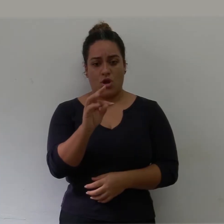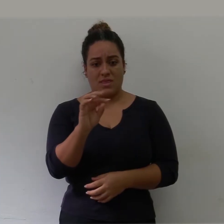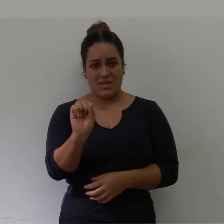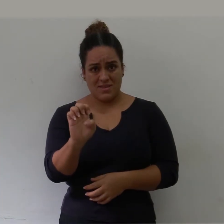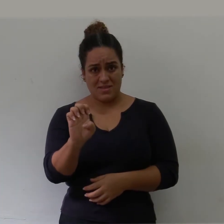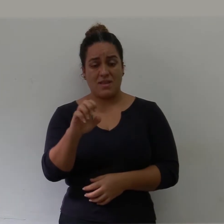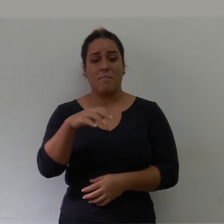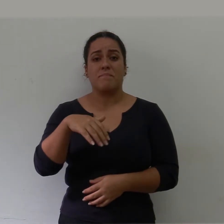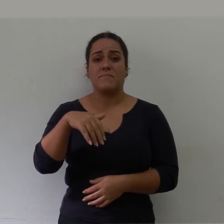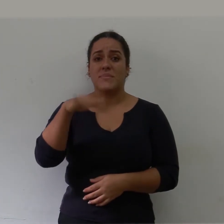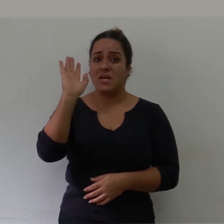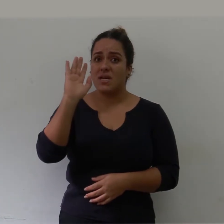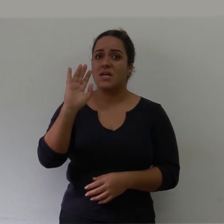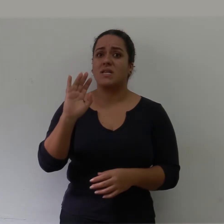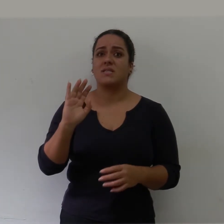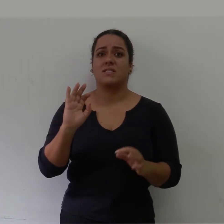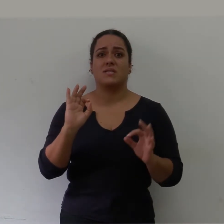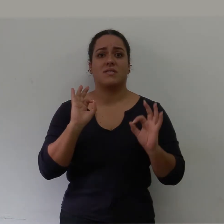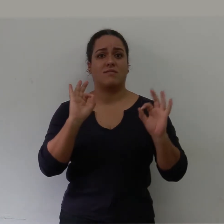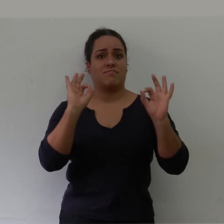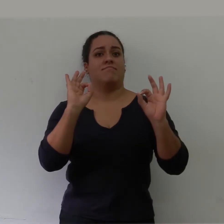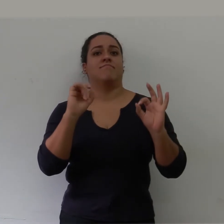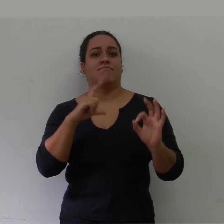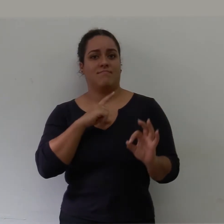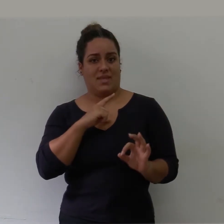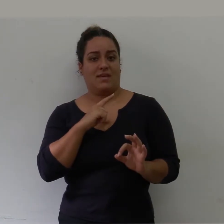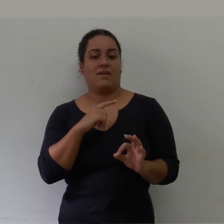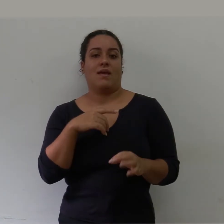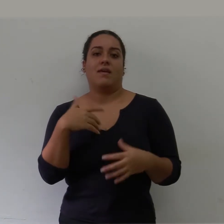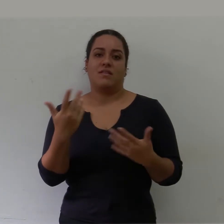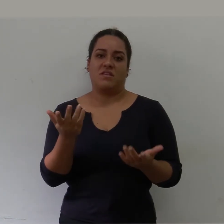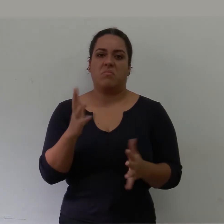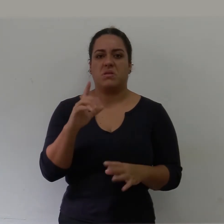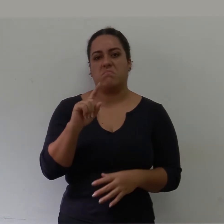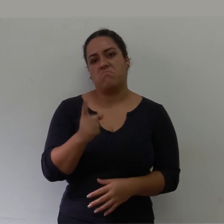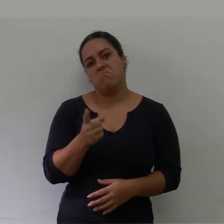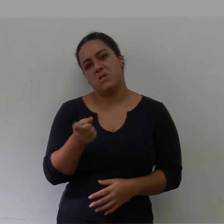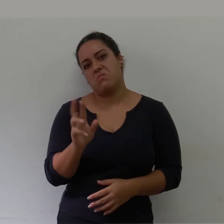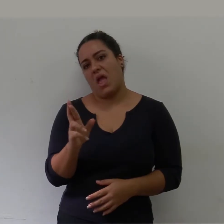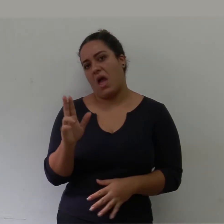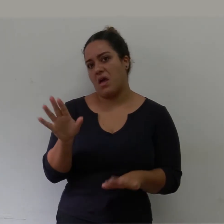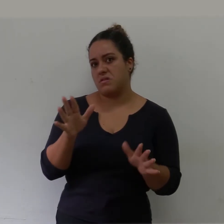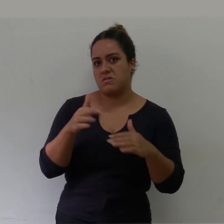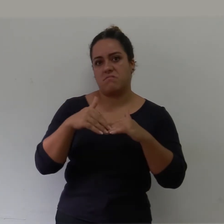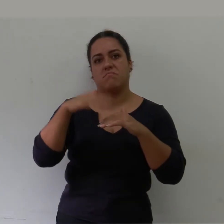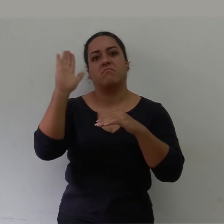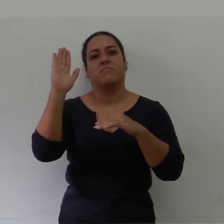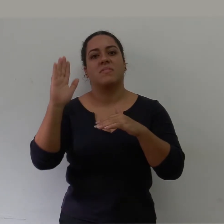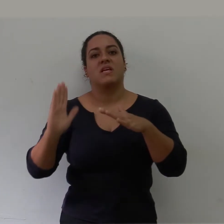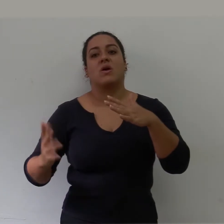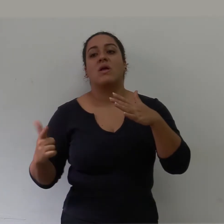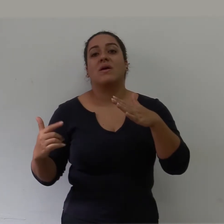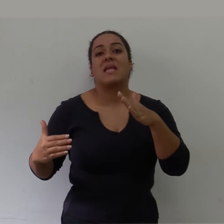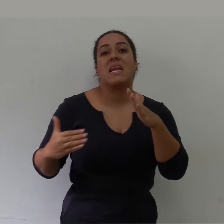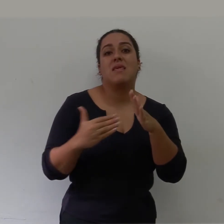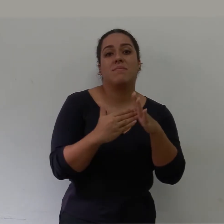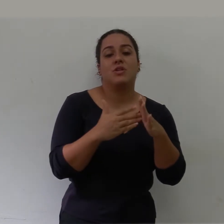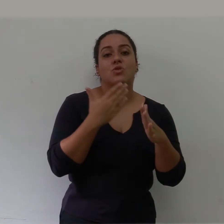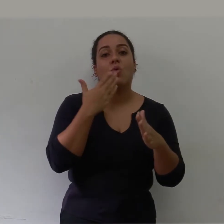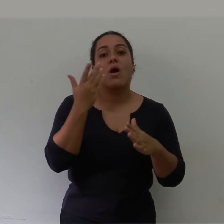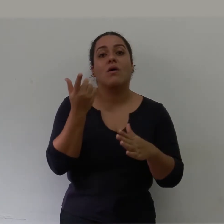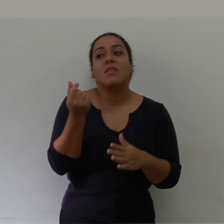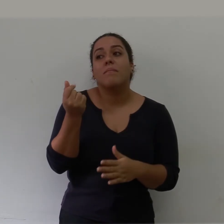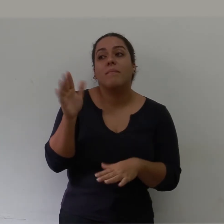são produtos um pouco mais sofisticados, iniciam em torno de R$1.000 e aí o limite, né, é em função da